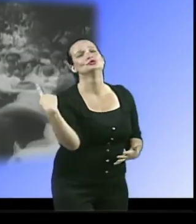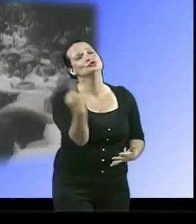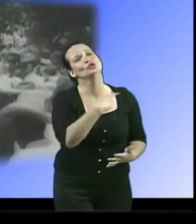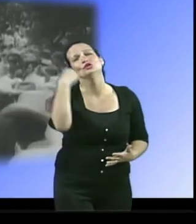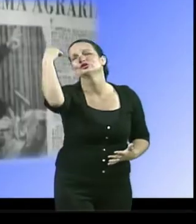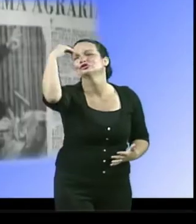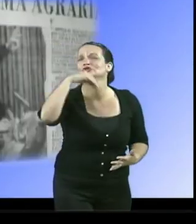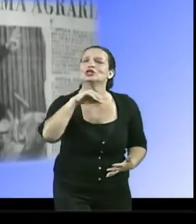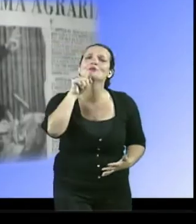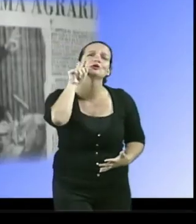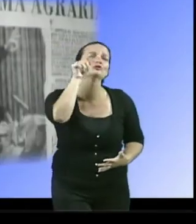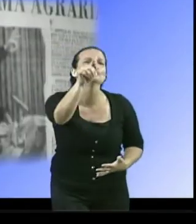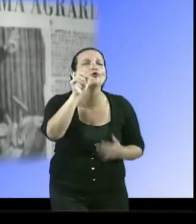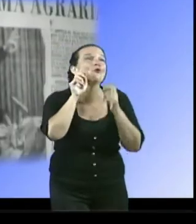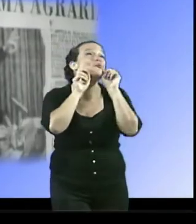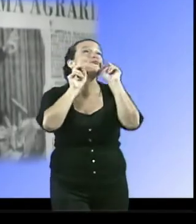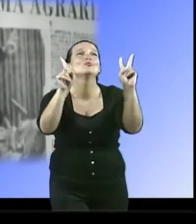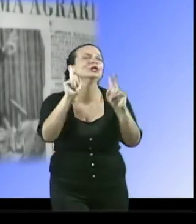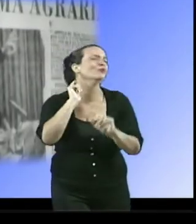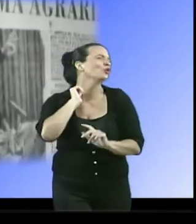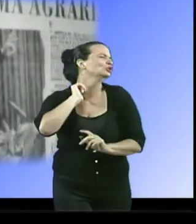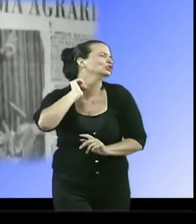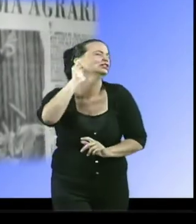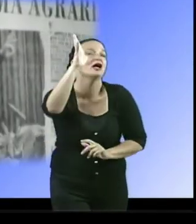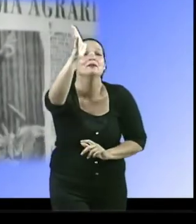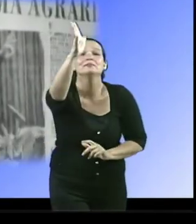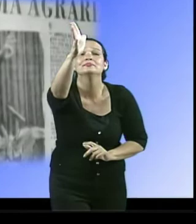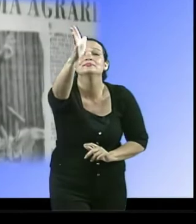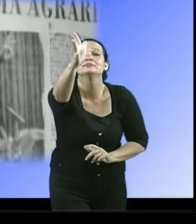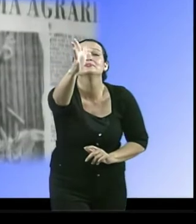aprendimos a saberte eterno,